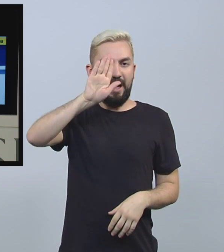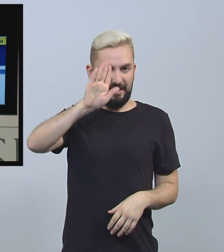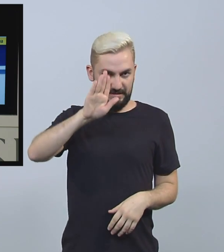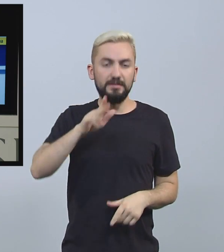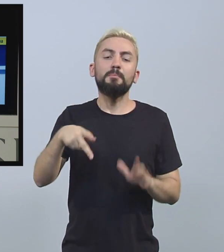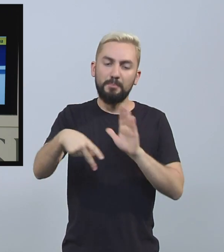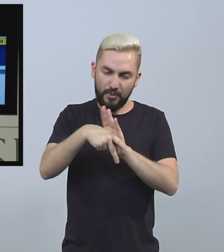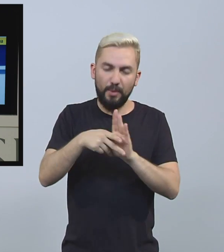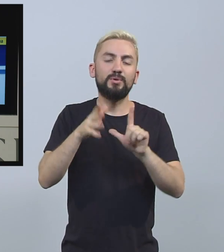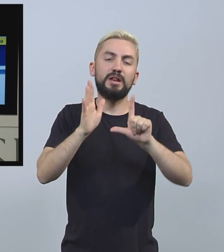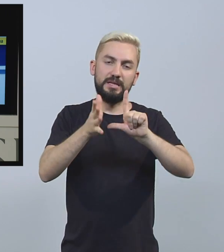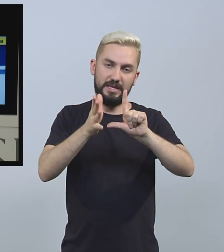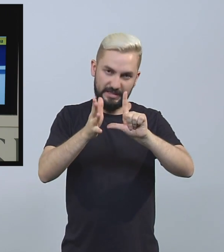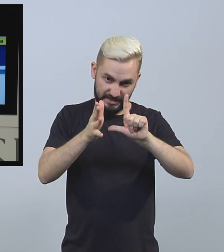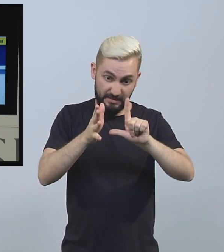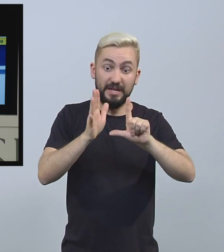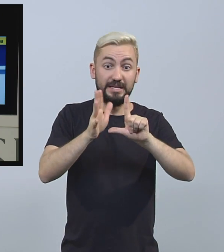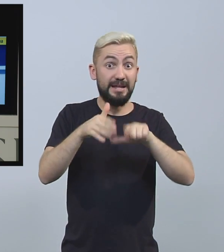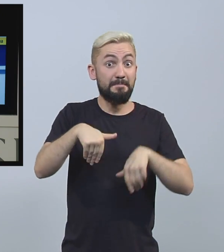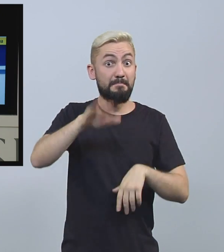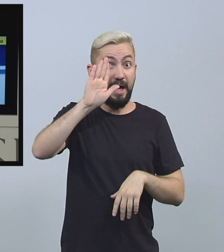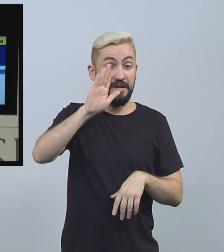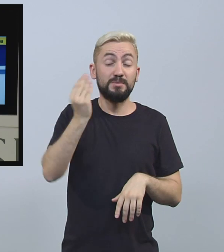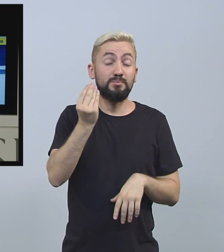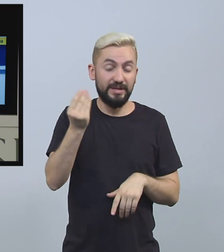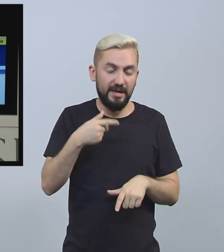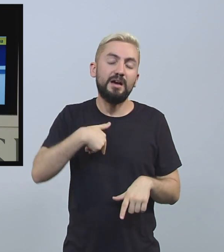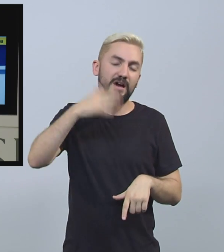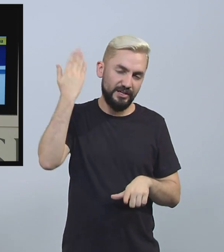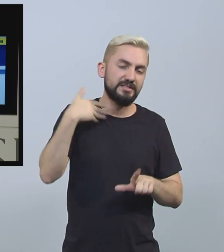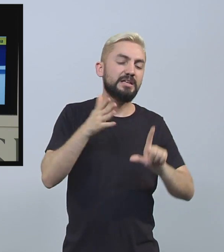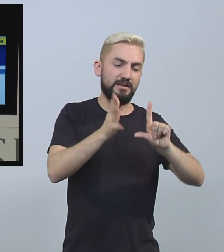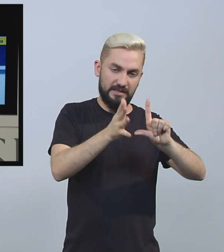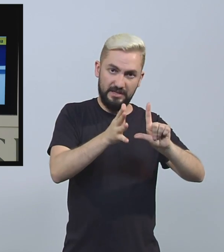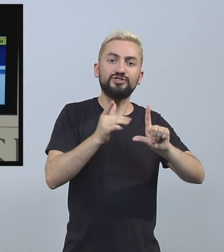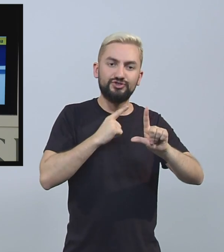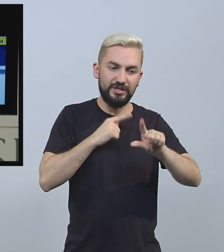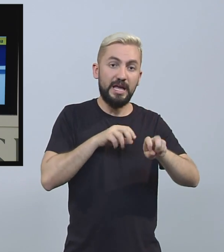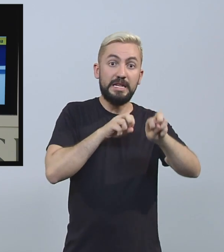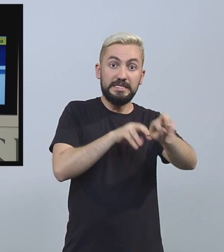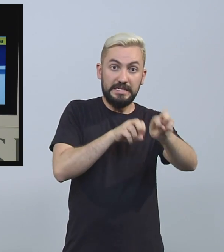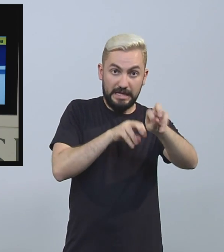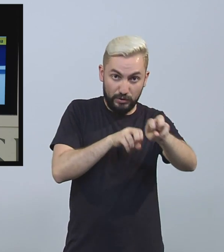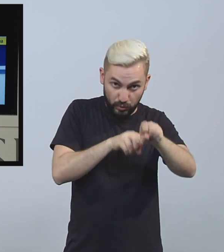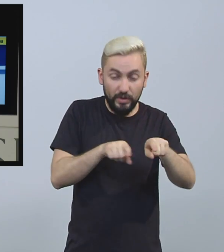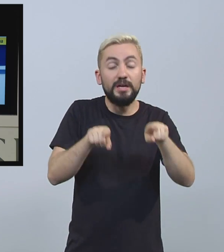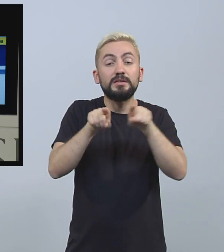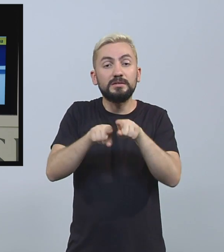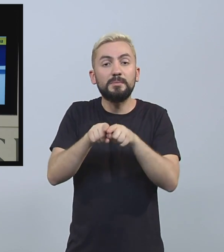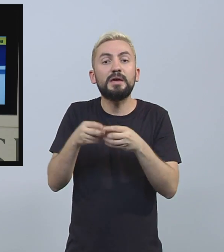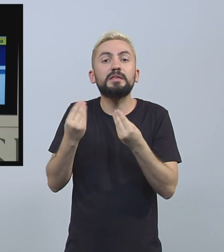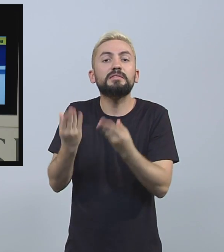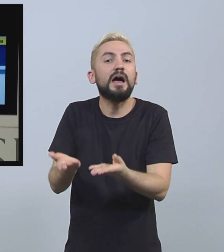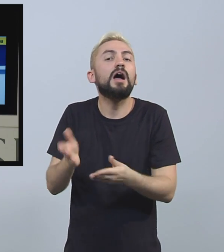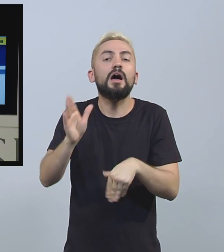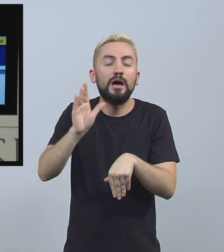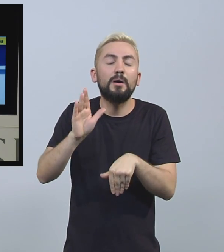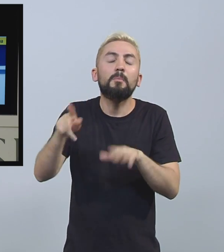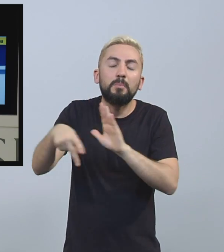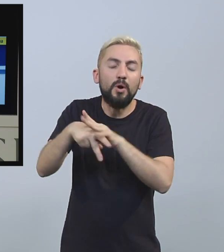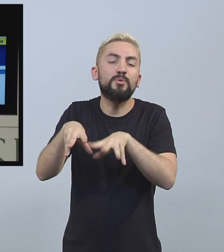Letras Libras, dessa vez um número maior, porque além da licenciatura, a universidade também disponibilizou o curso